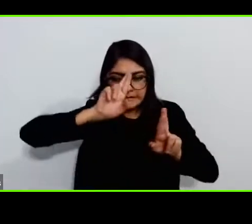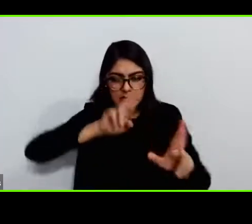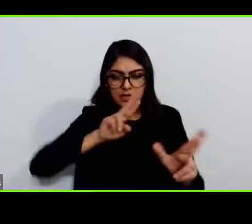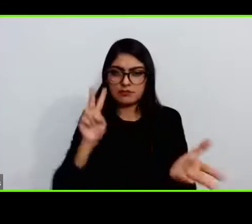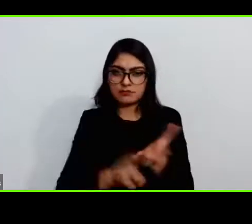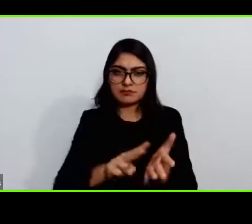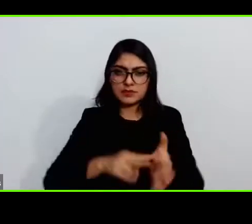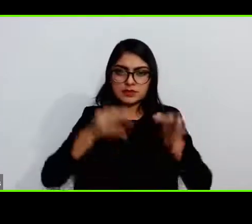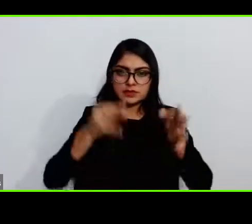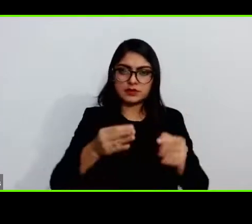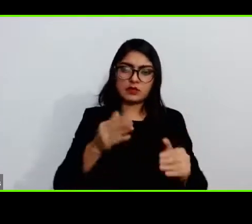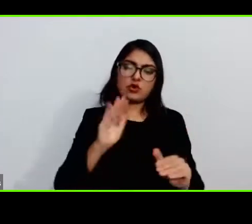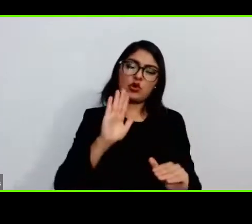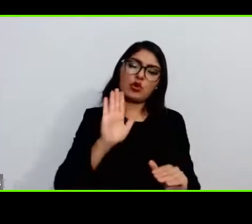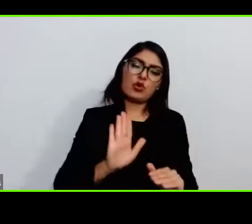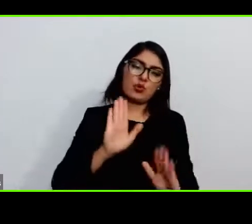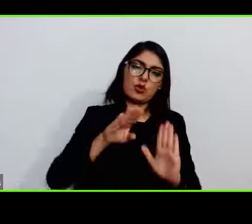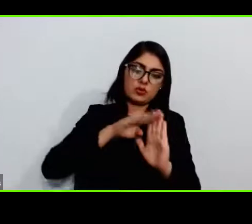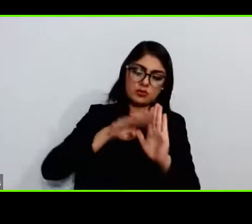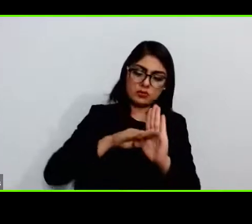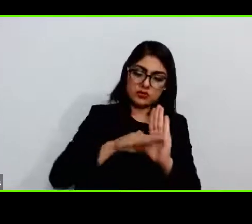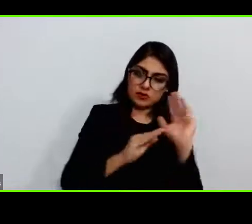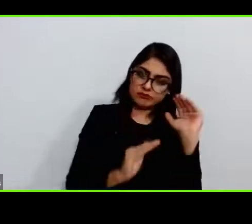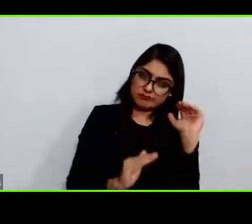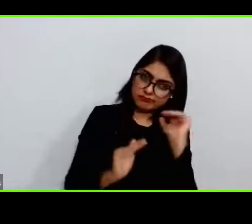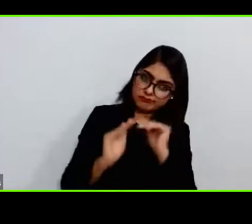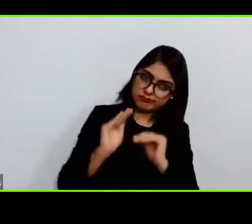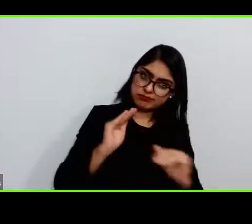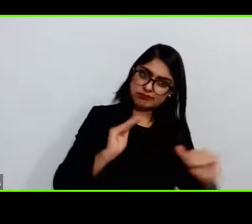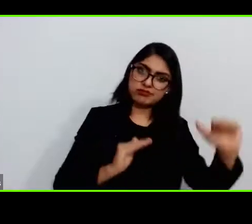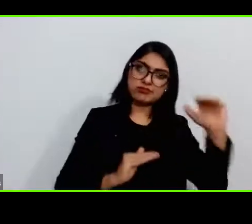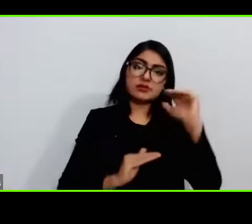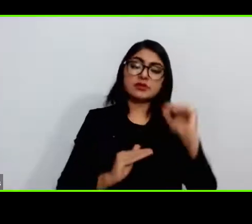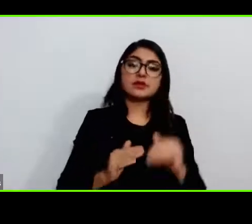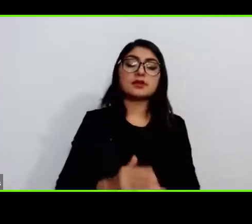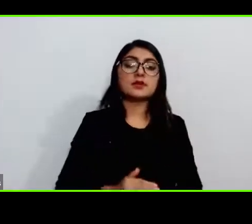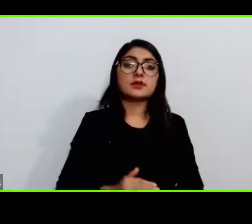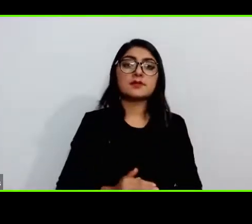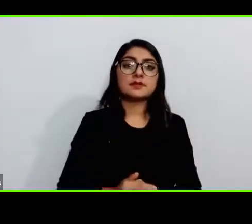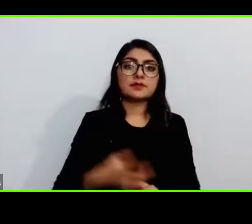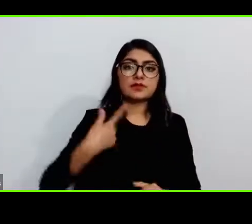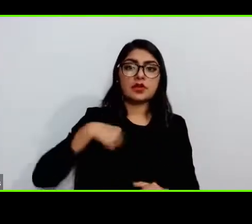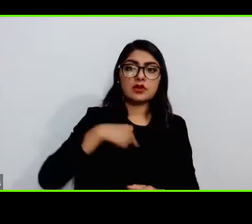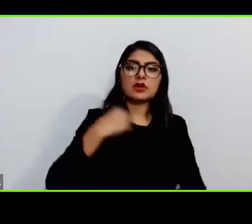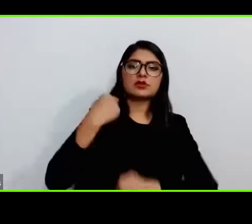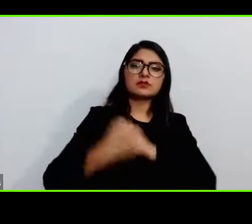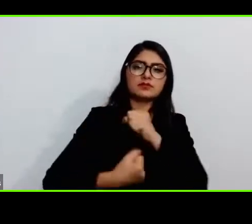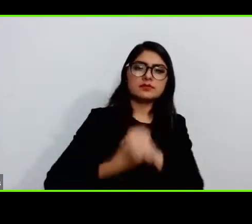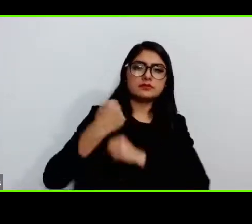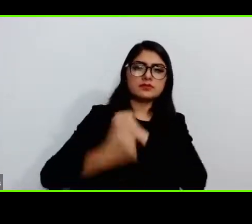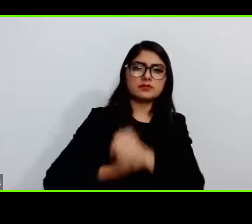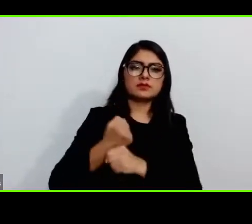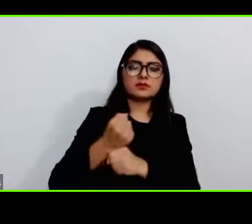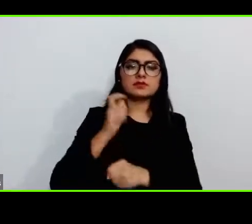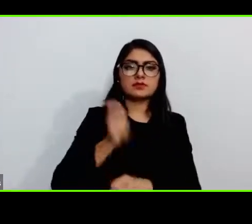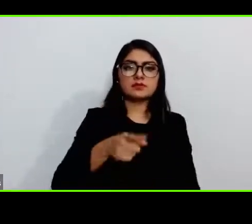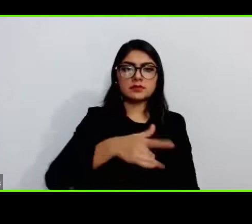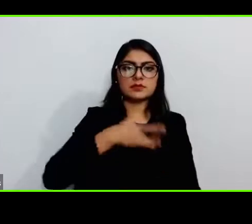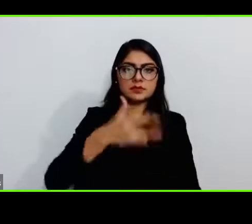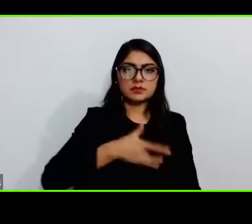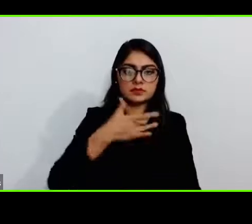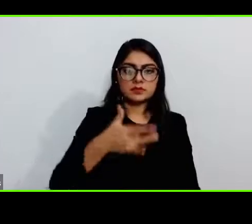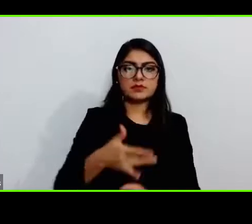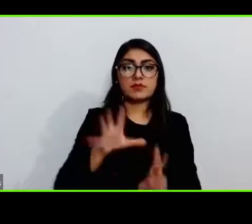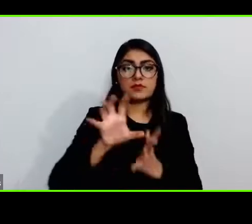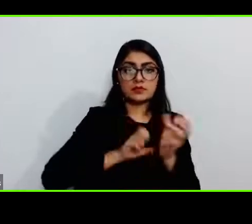Si se fijan, tenemos muy pocos años, digamos, en términos de derecho comparado, de que nuestra norma constitucional ya es una norma suprema vinculante.